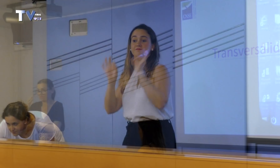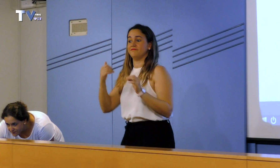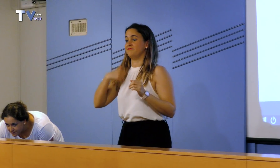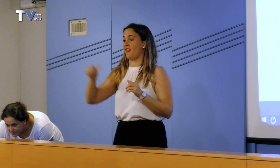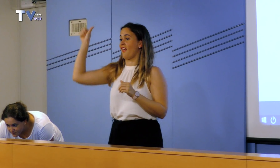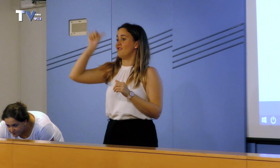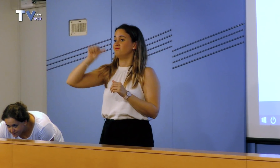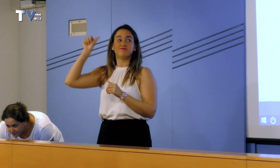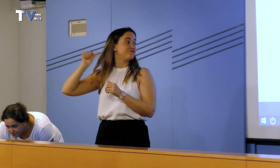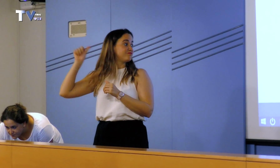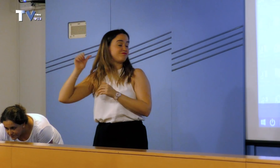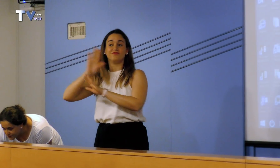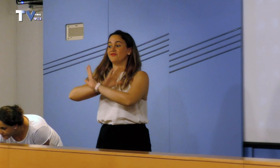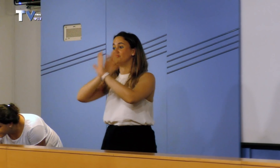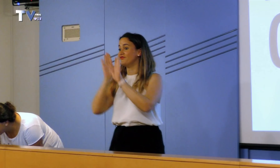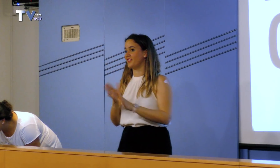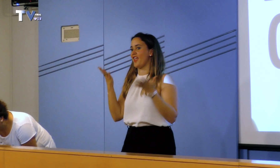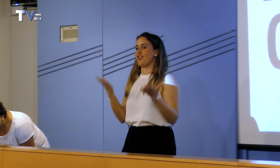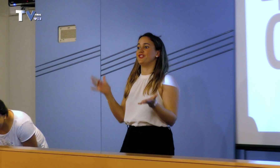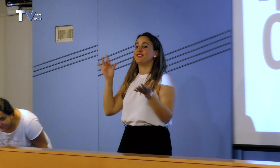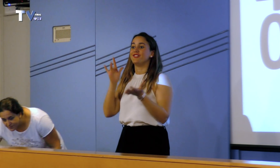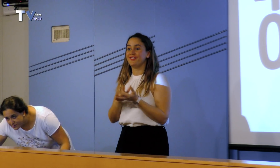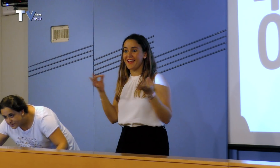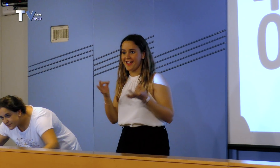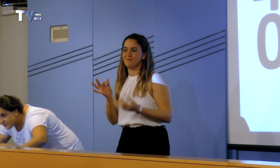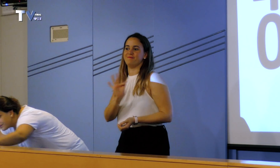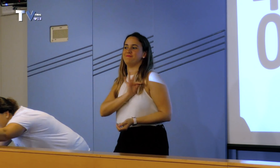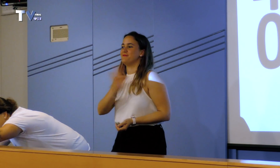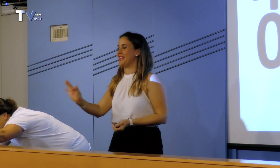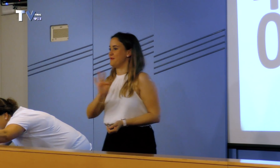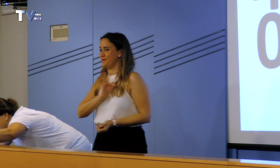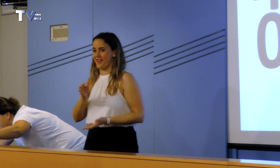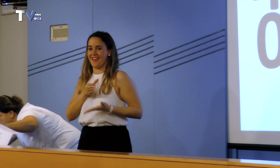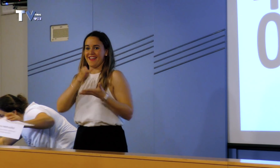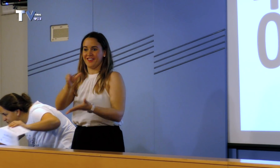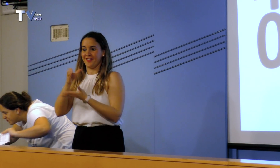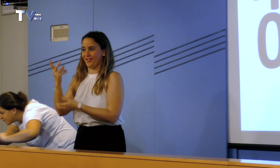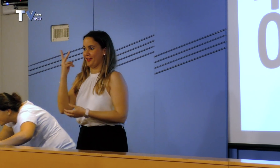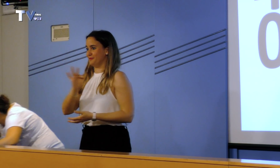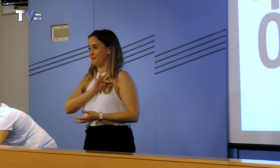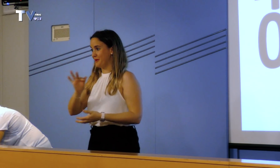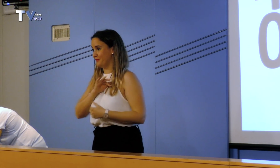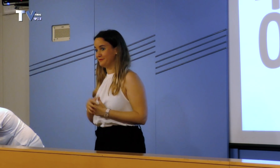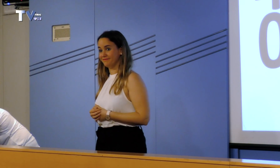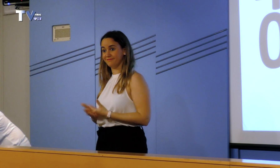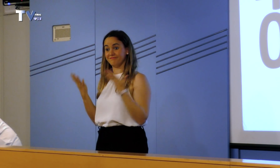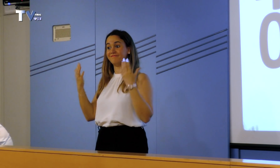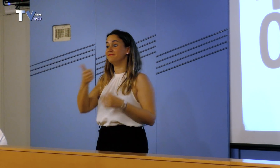àmbits. Okay. Després d'aquesta conferència, arriba l'hora d'entrega de premis. En quedarem